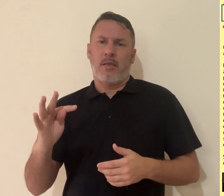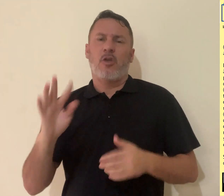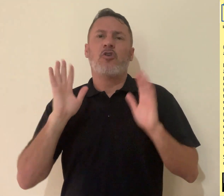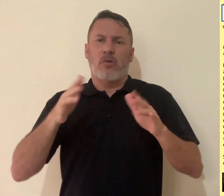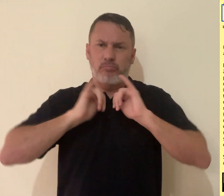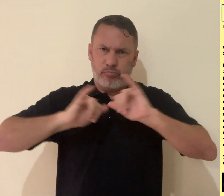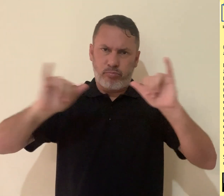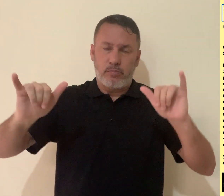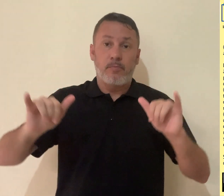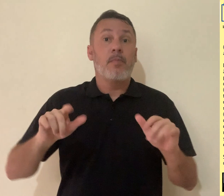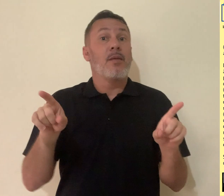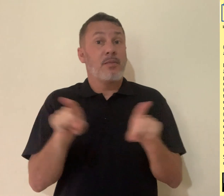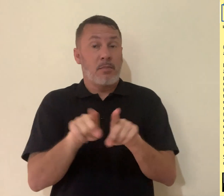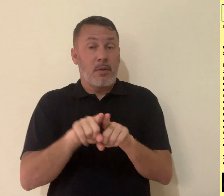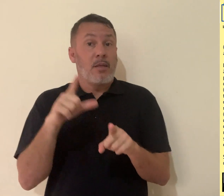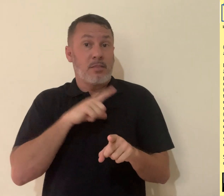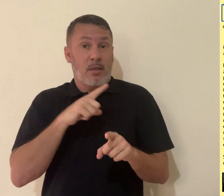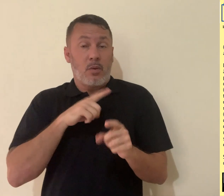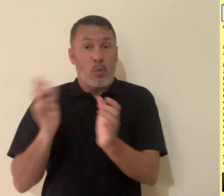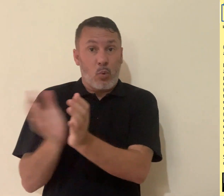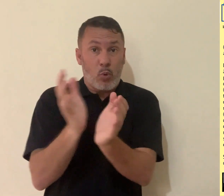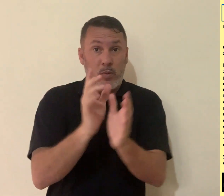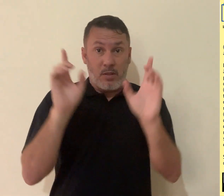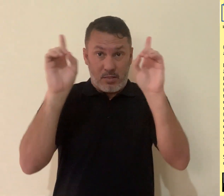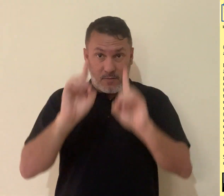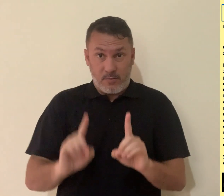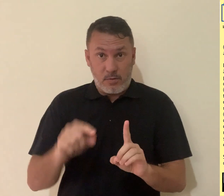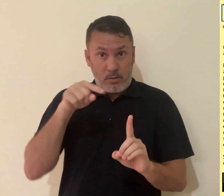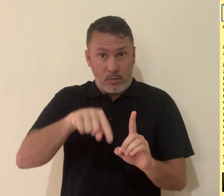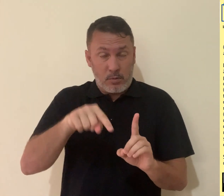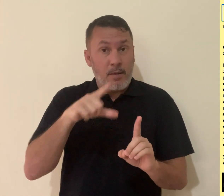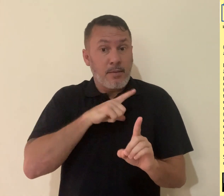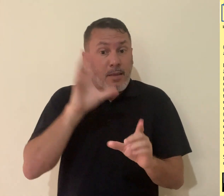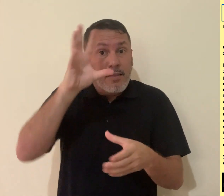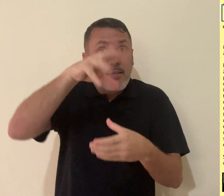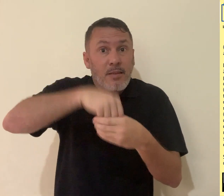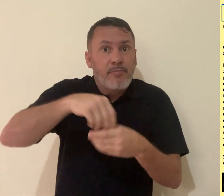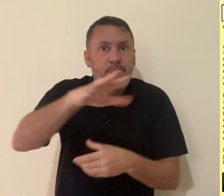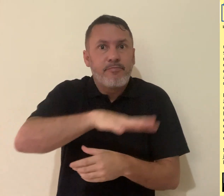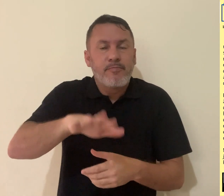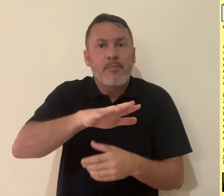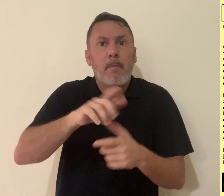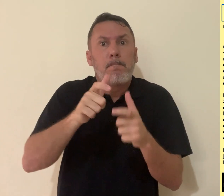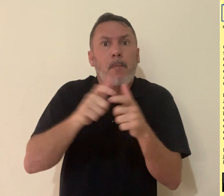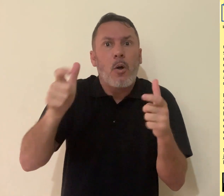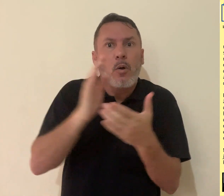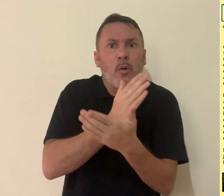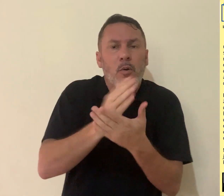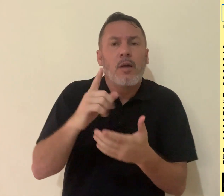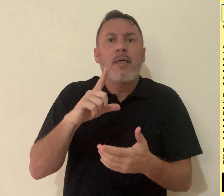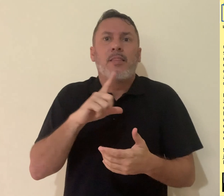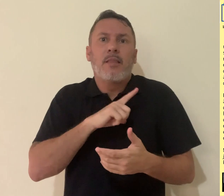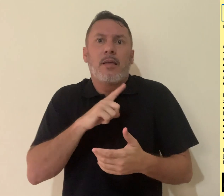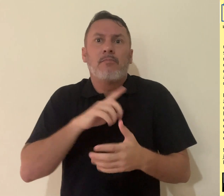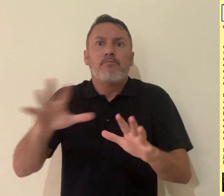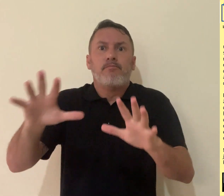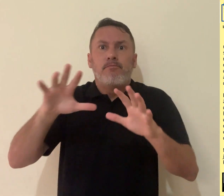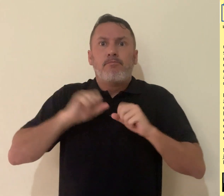segunda ampid entre as pessoas com deficiência existe um grupo que apresenta maior risco de agravamento das